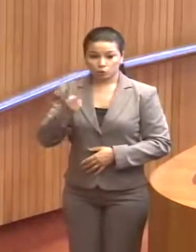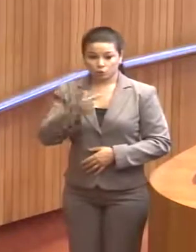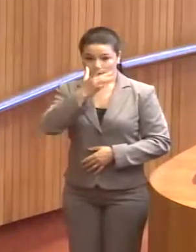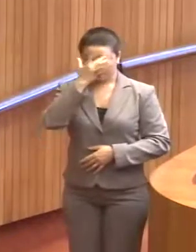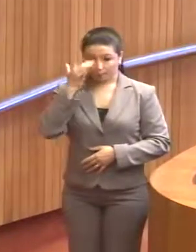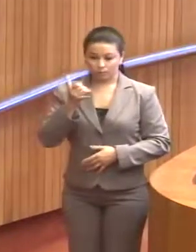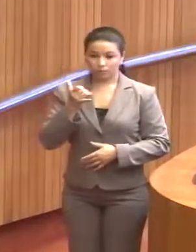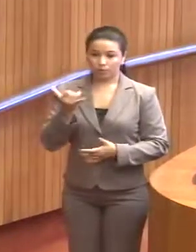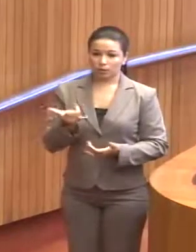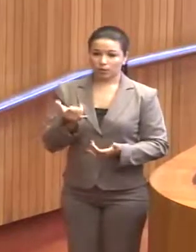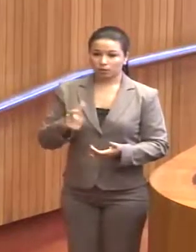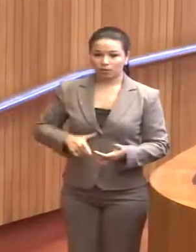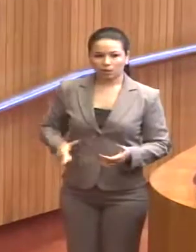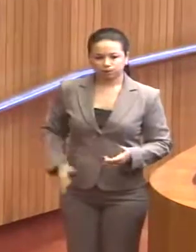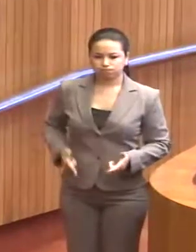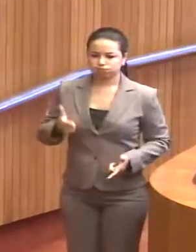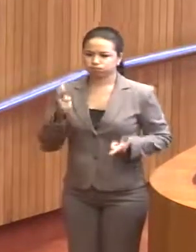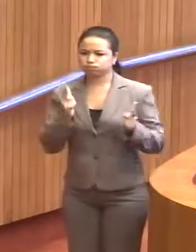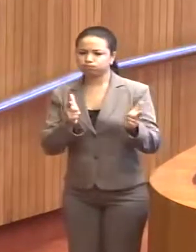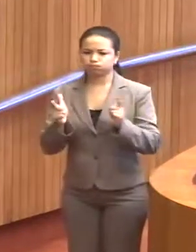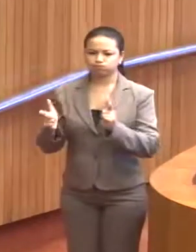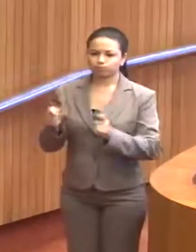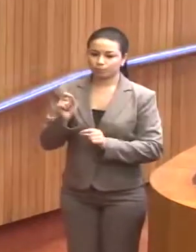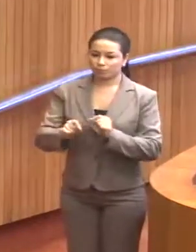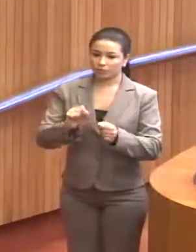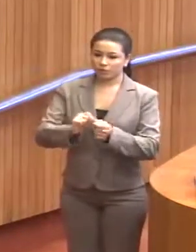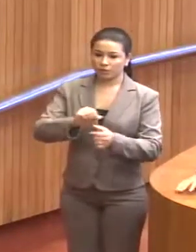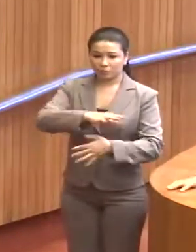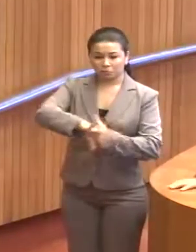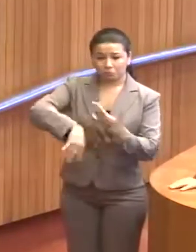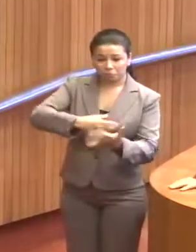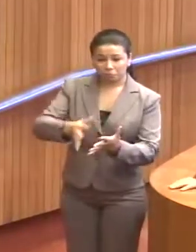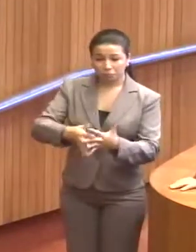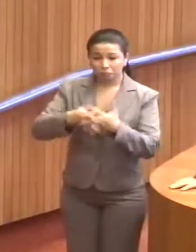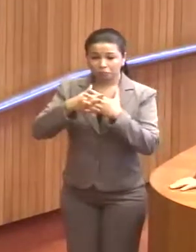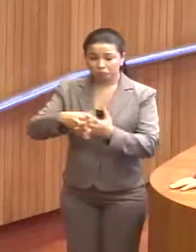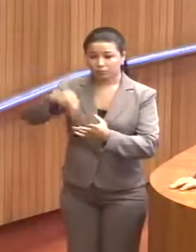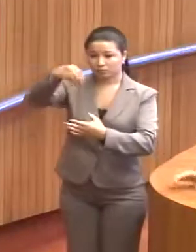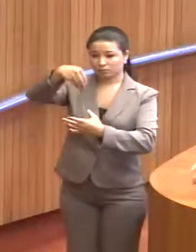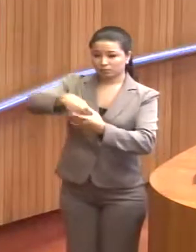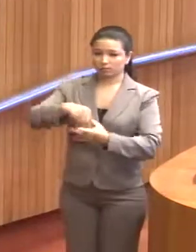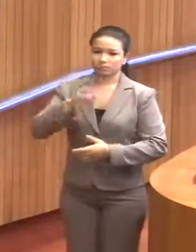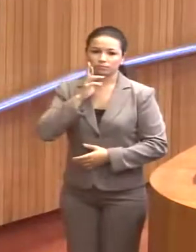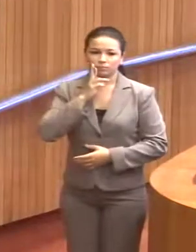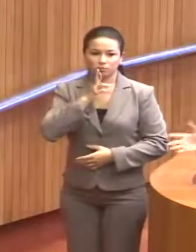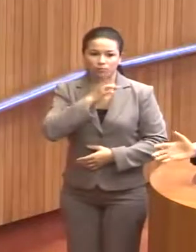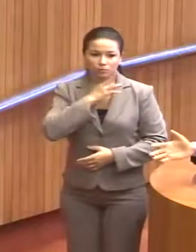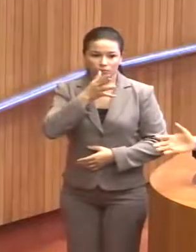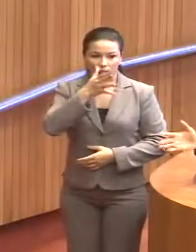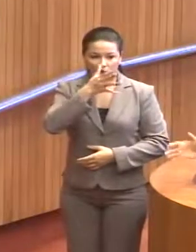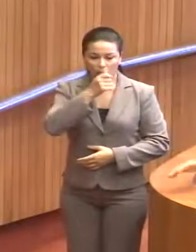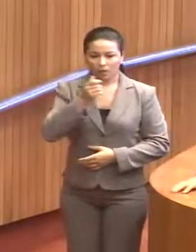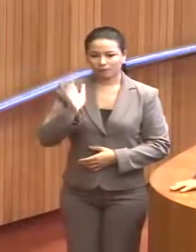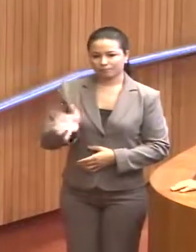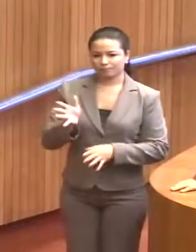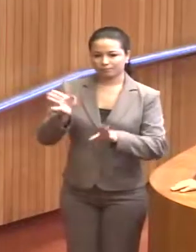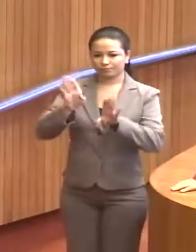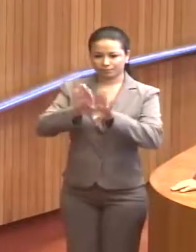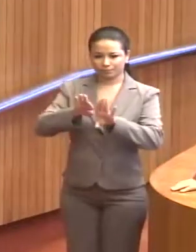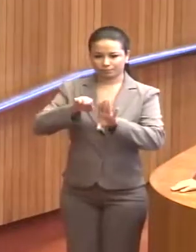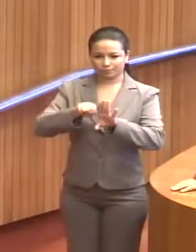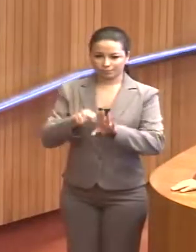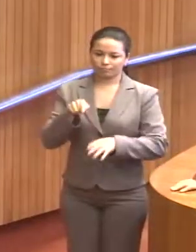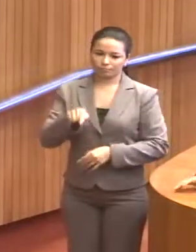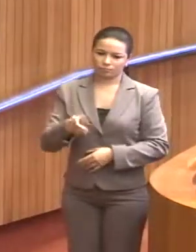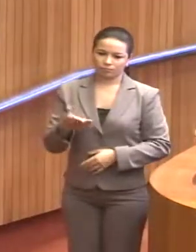arma, ameaçaram as pessoas, geraram um tumulto imenso e o restaurante praticamente teve que fechar suas